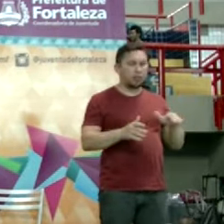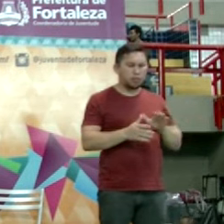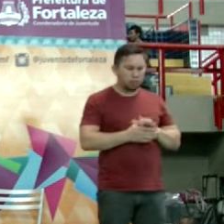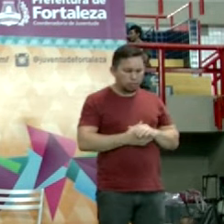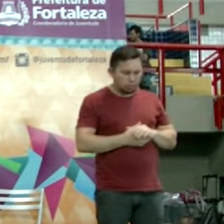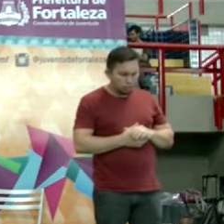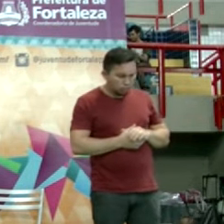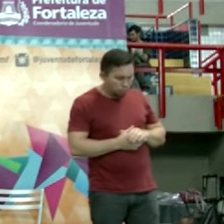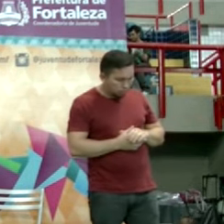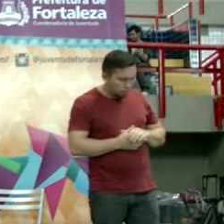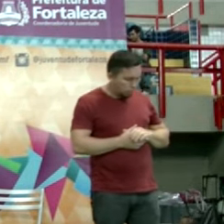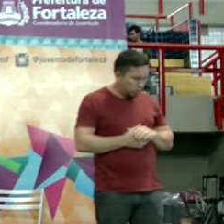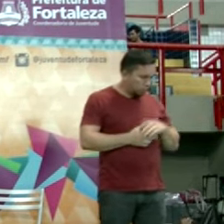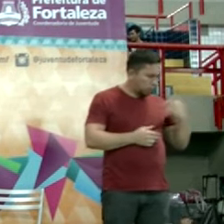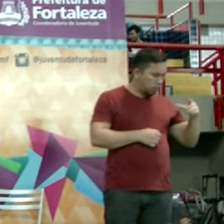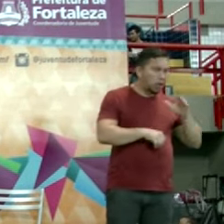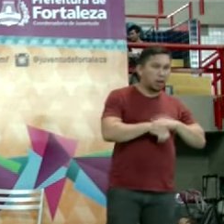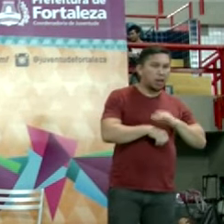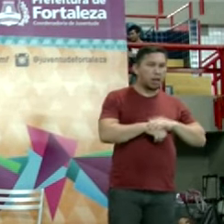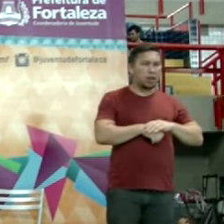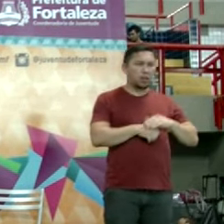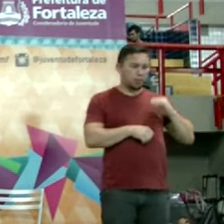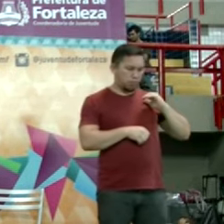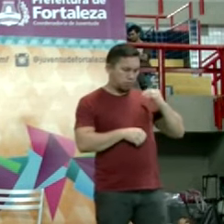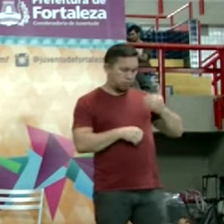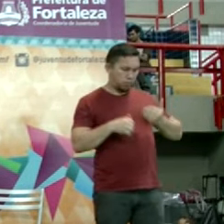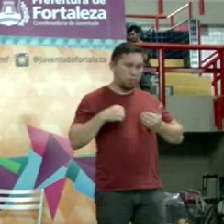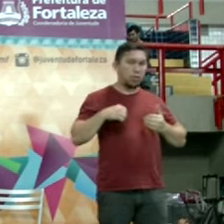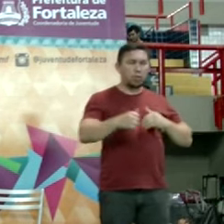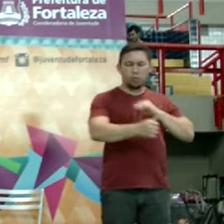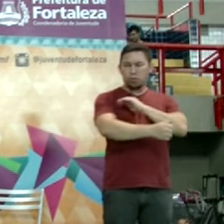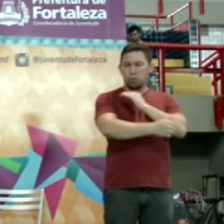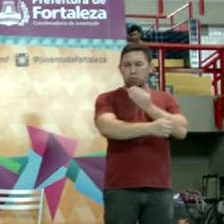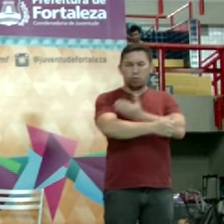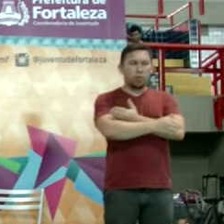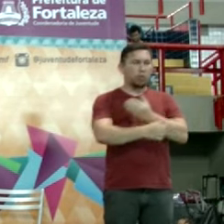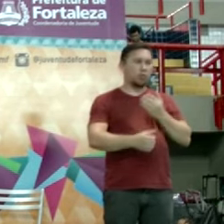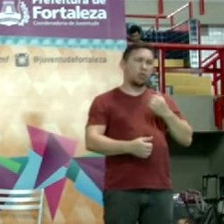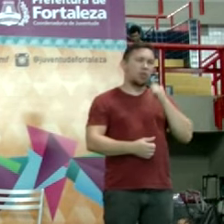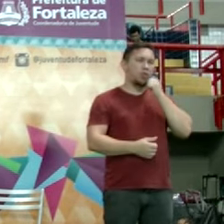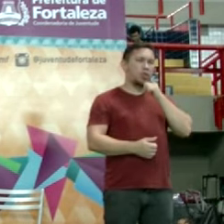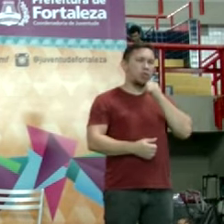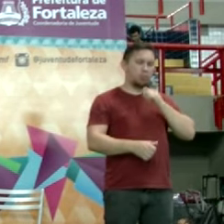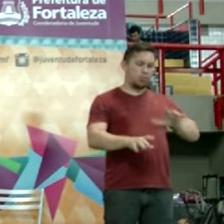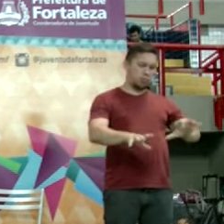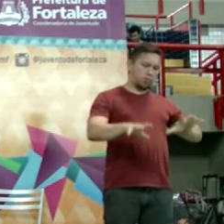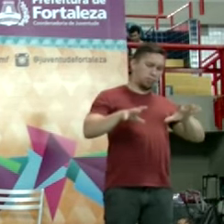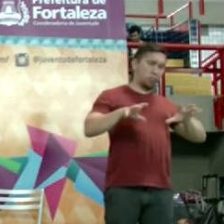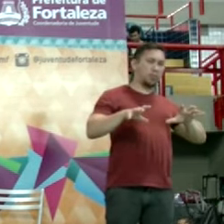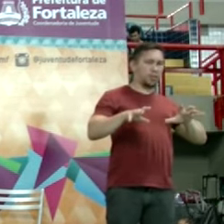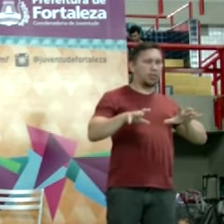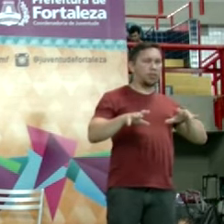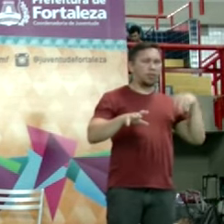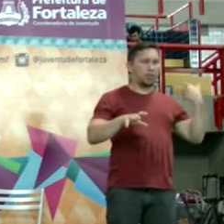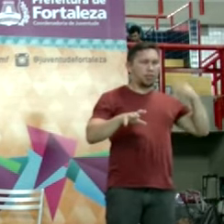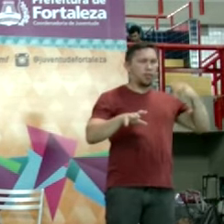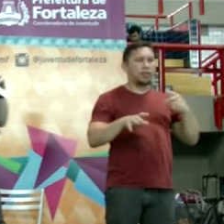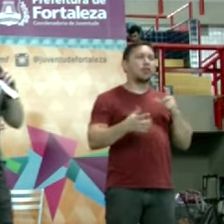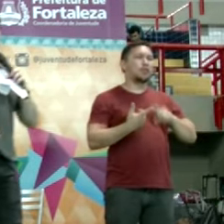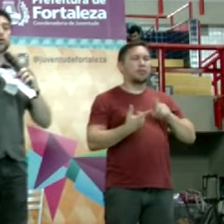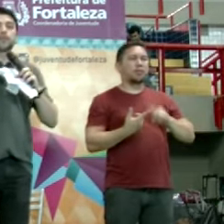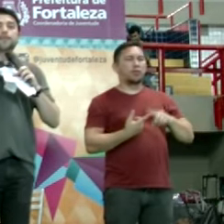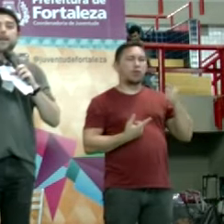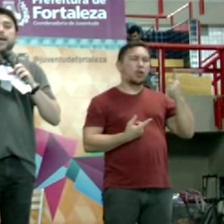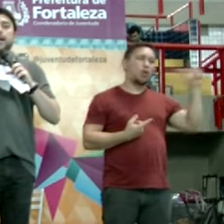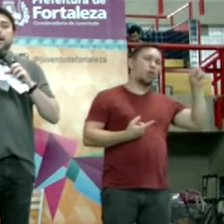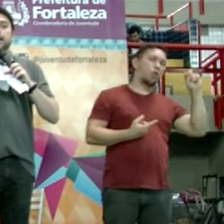quanto maior é a massa muscular da pessoa, quer seja peito, braço, ou aquelas meninas que tem aquele popozão grandão, né? Quer